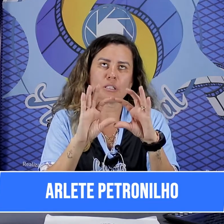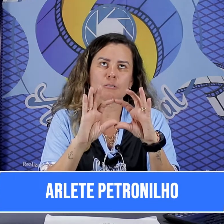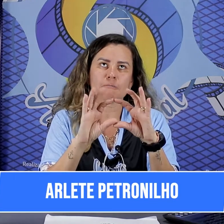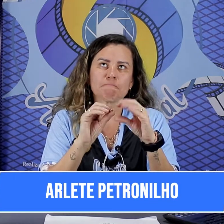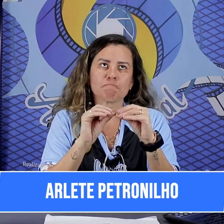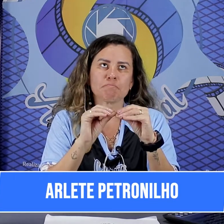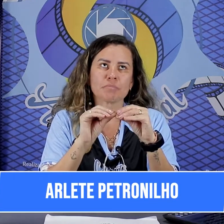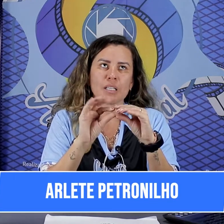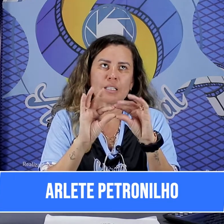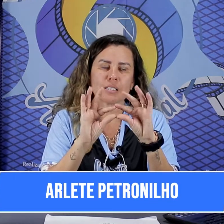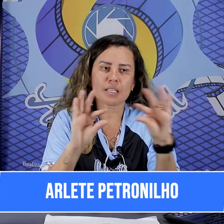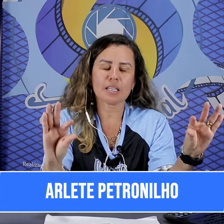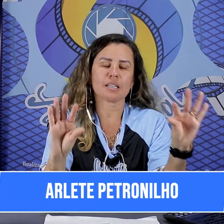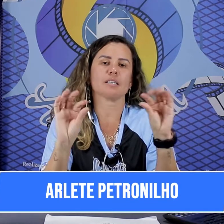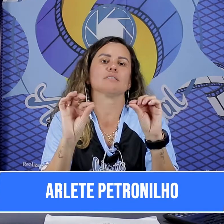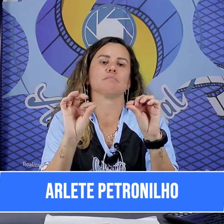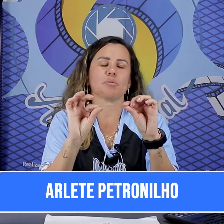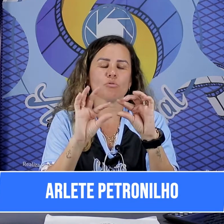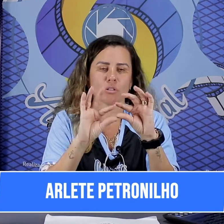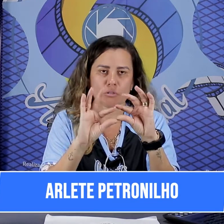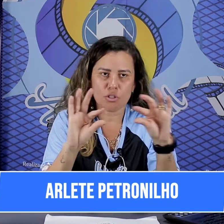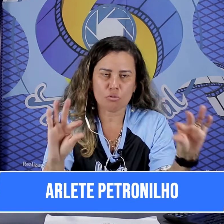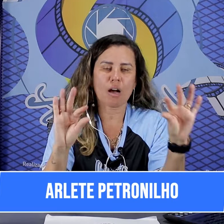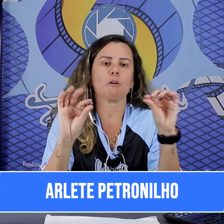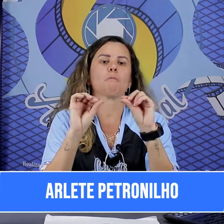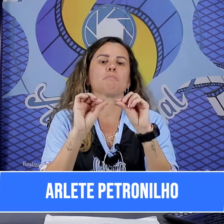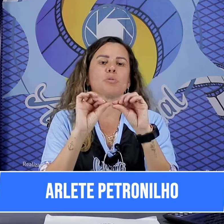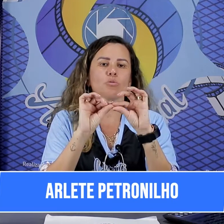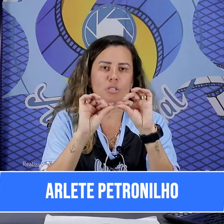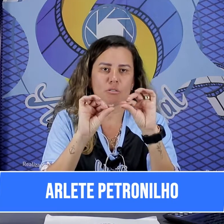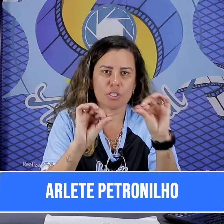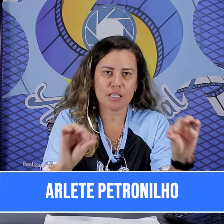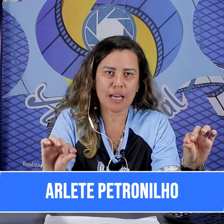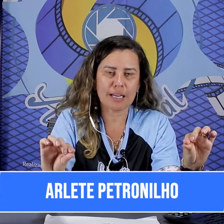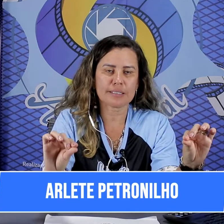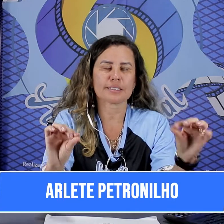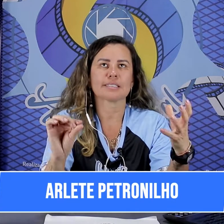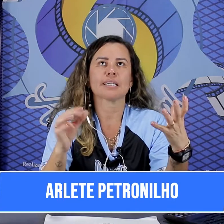Produção escrita, produção textual, produção de sinais,